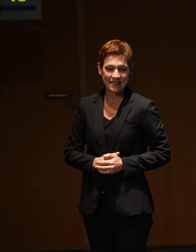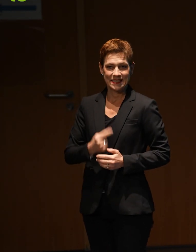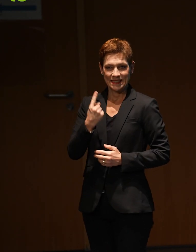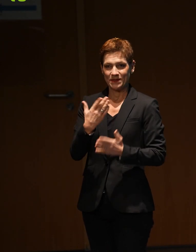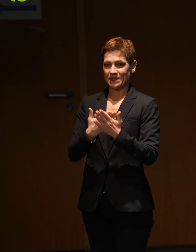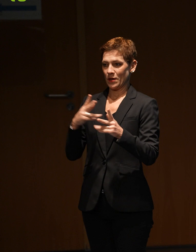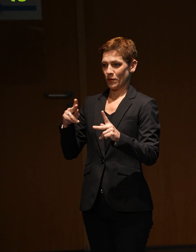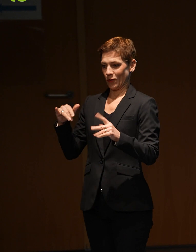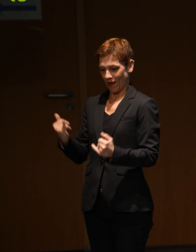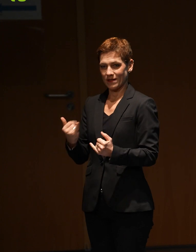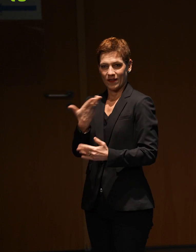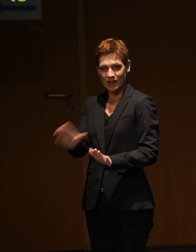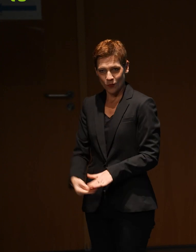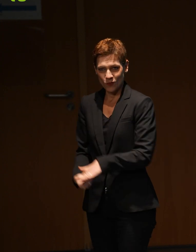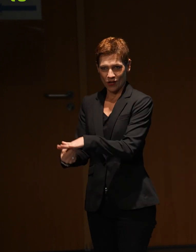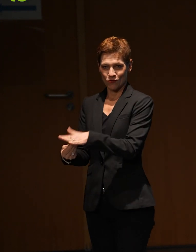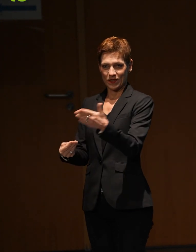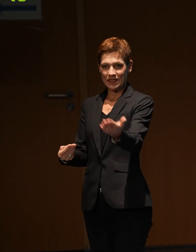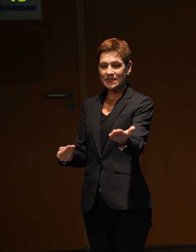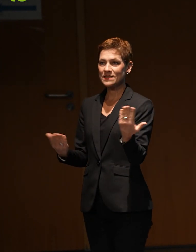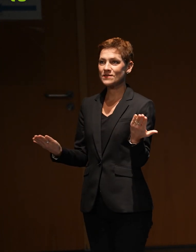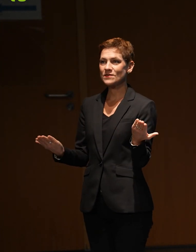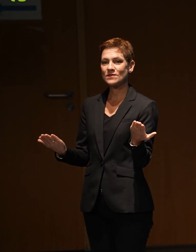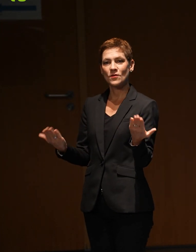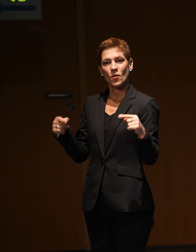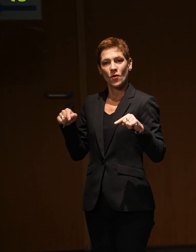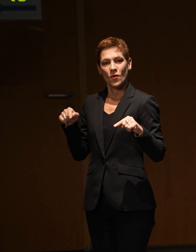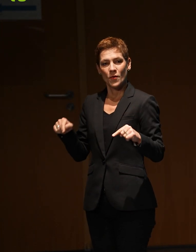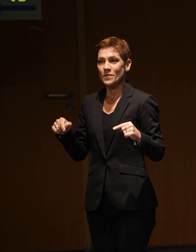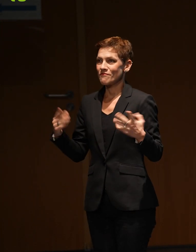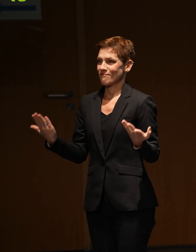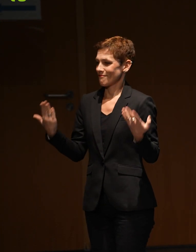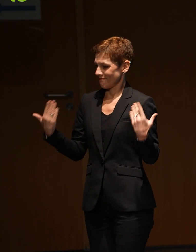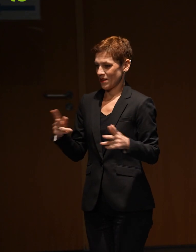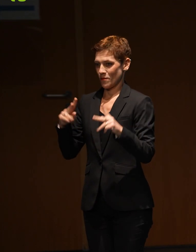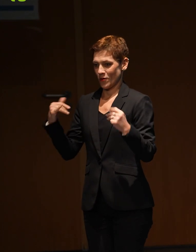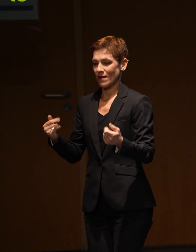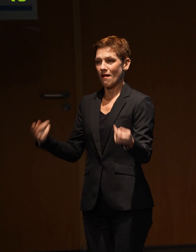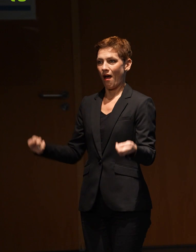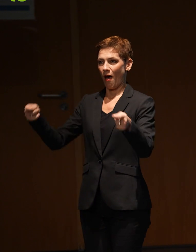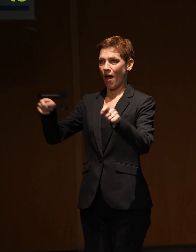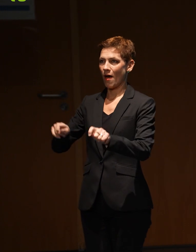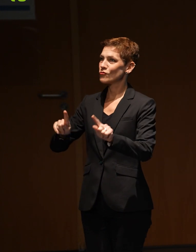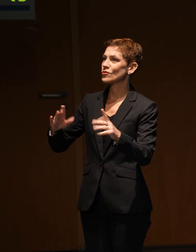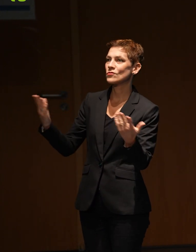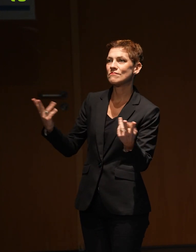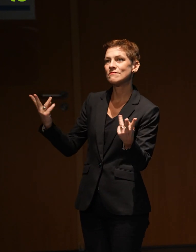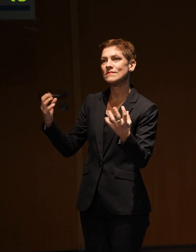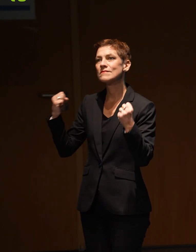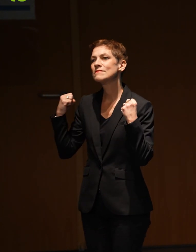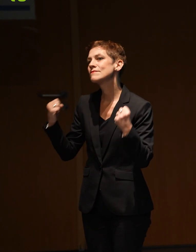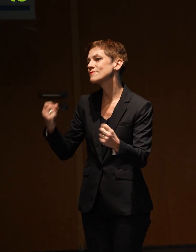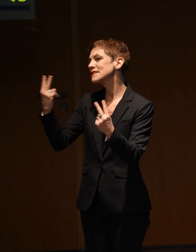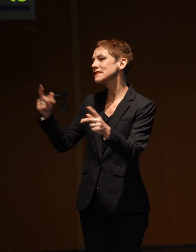Projekt unterstützt haben, dass er heute in gewissem Sinne seinen Höhepunkt hat oder auch den Abschluss findet, weil wir heute eben